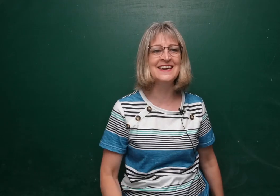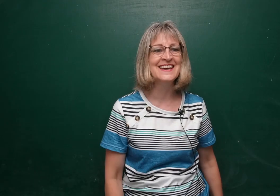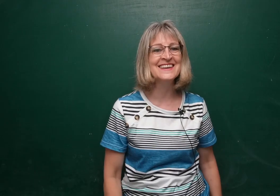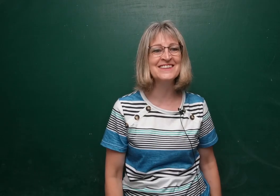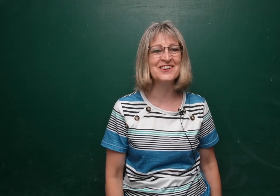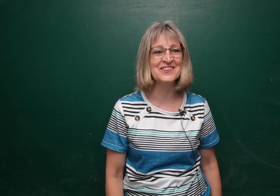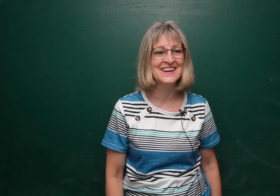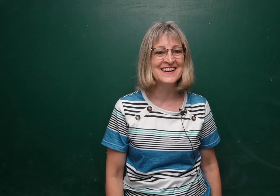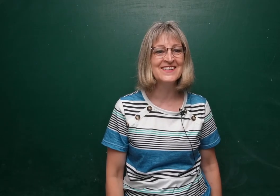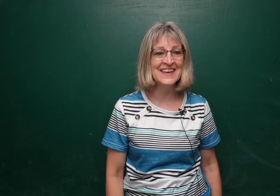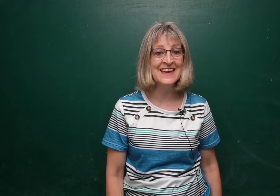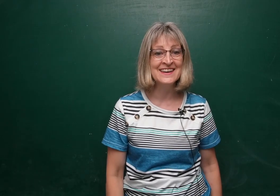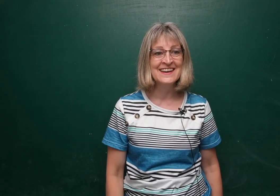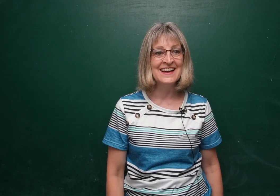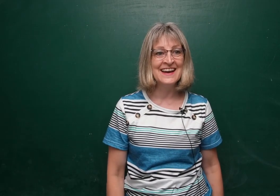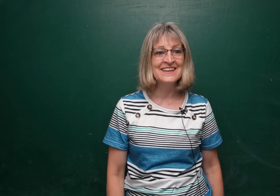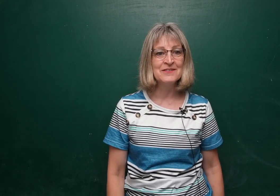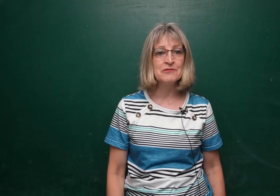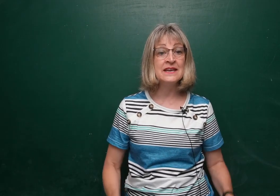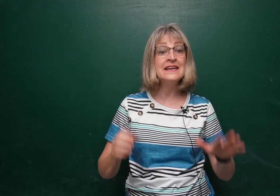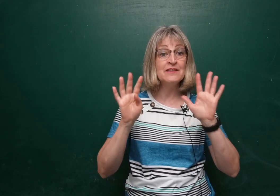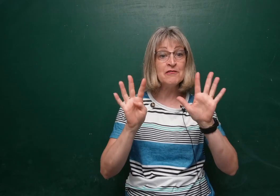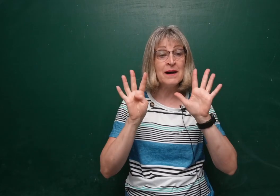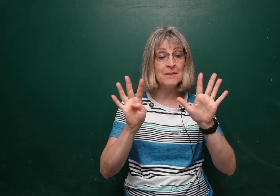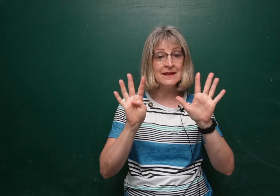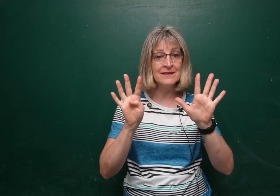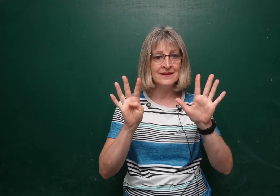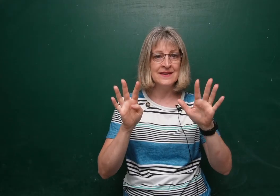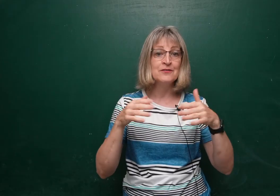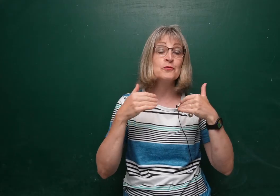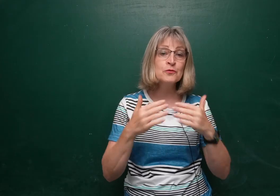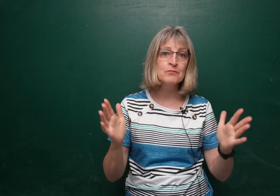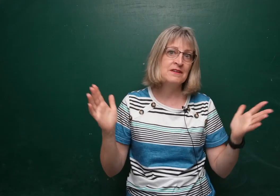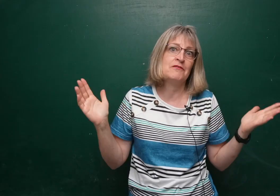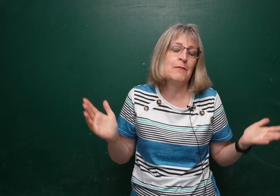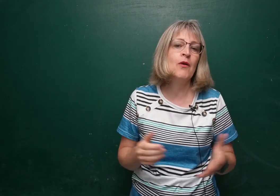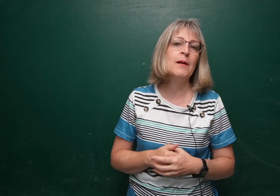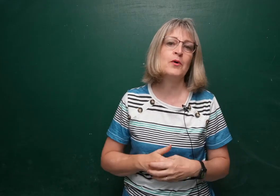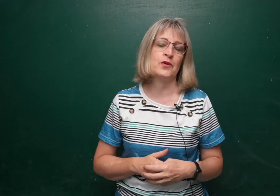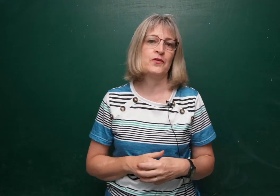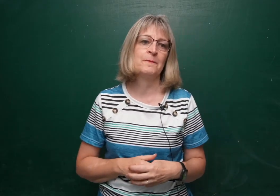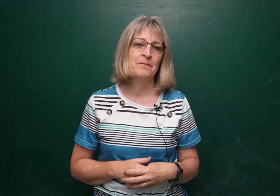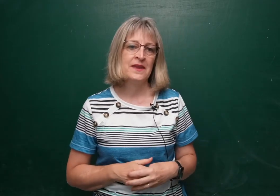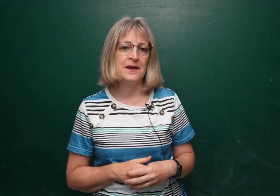qui change. Ok? Hein? Donc vous voyez les 9 paramètres, ils ont vraiment leur importance. Hein?